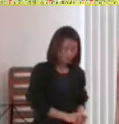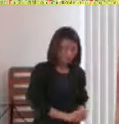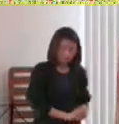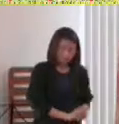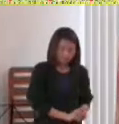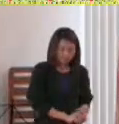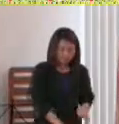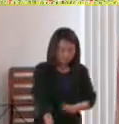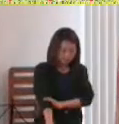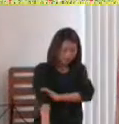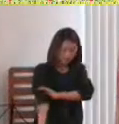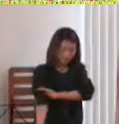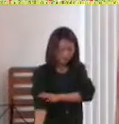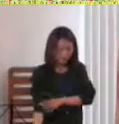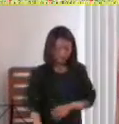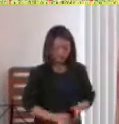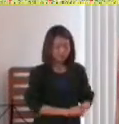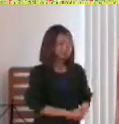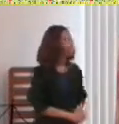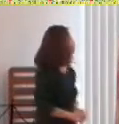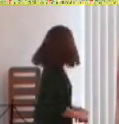けれども、マリアに対して、